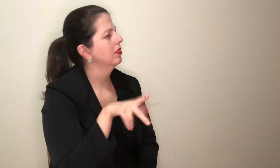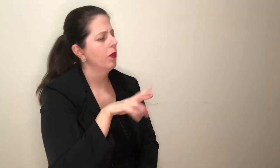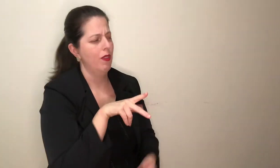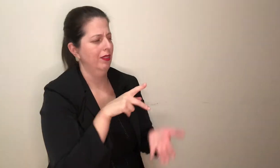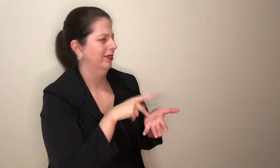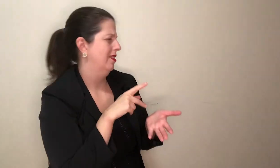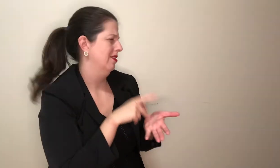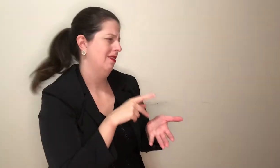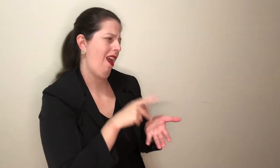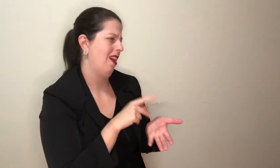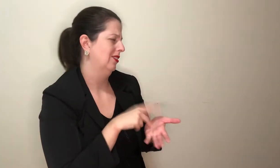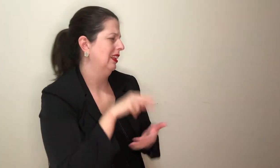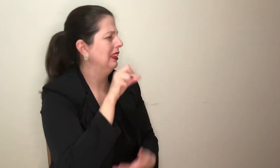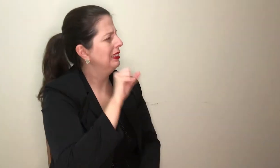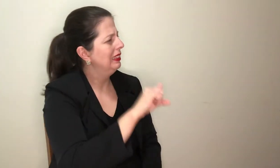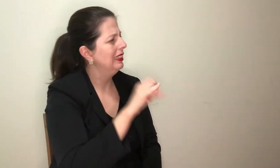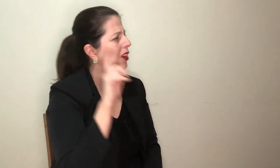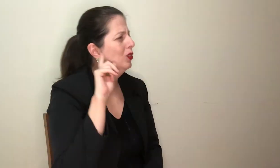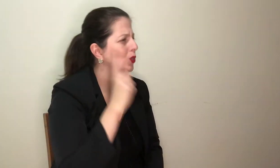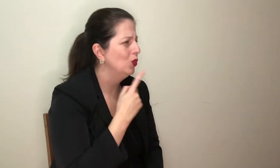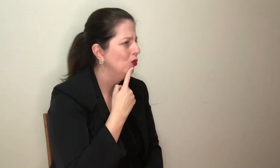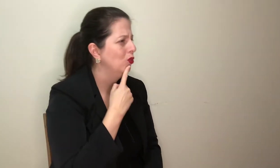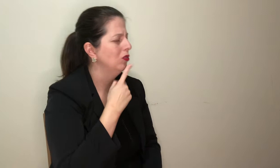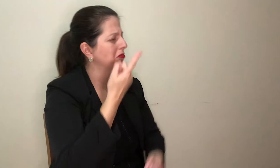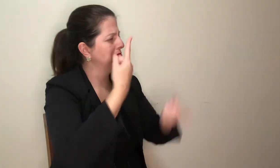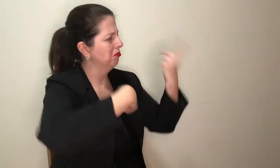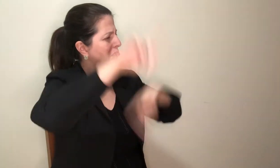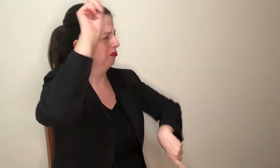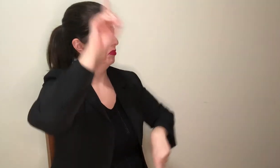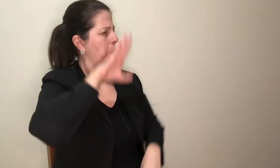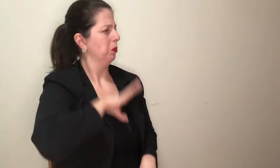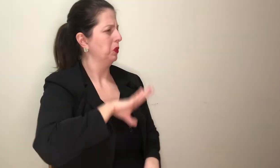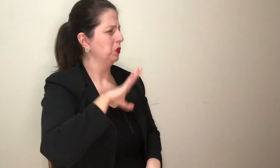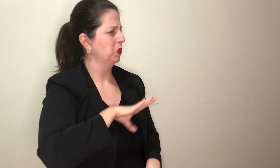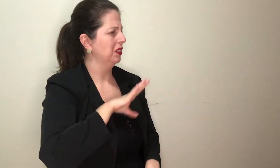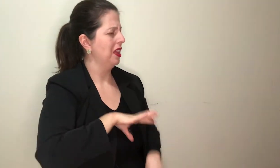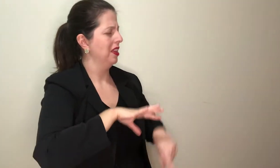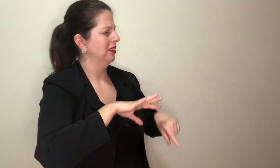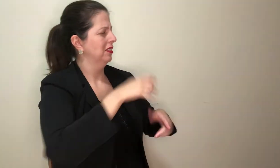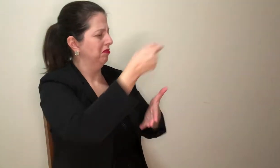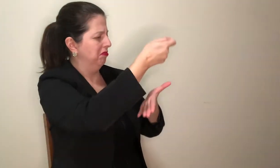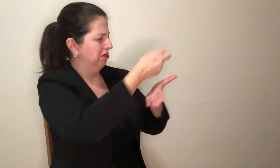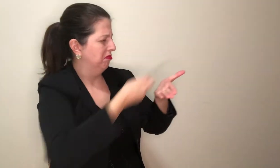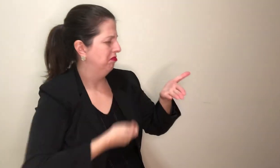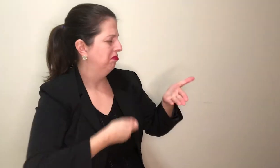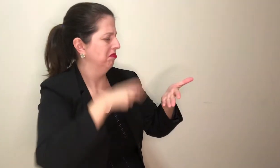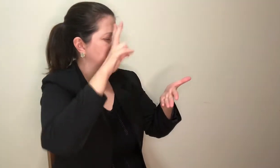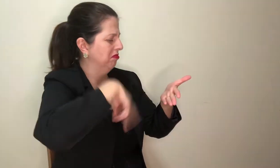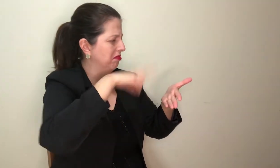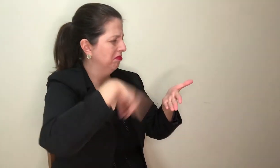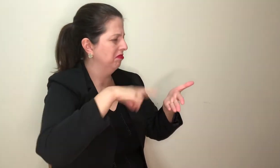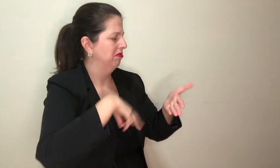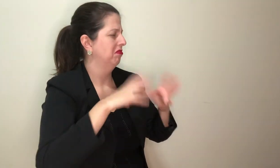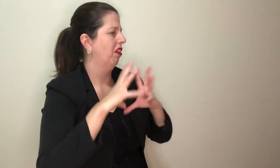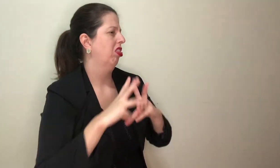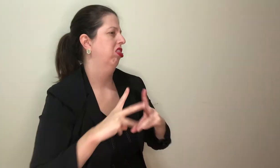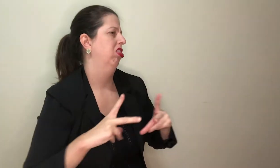Não, isso não é verdade. Se algum surdo consegue ter um bom desenvolvimento na escrita do português, a língua de sinais vai